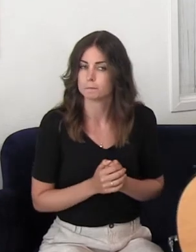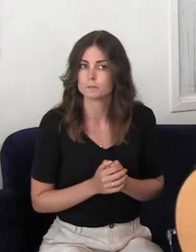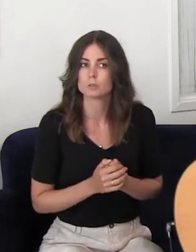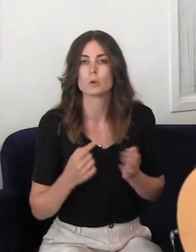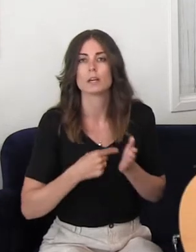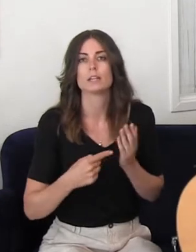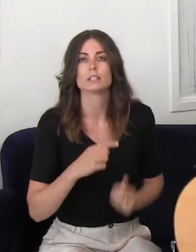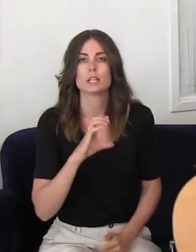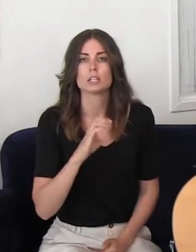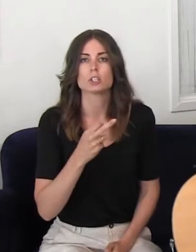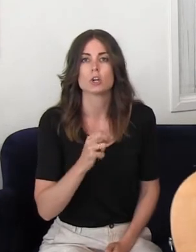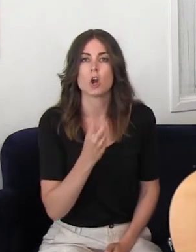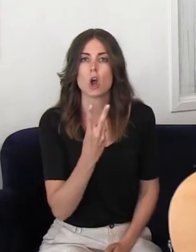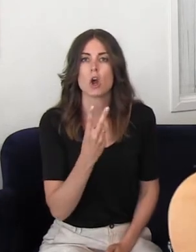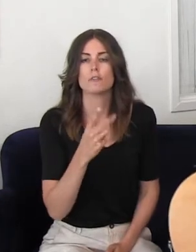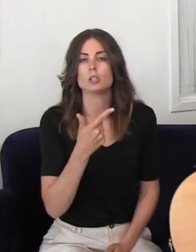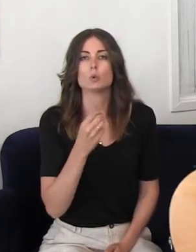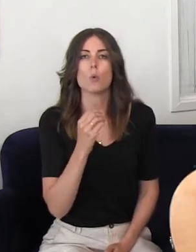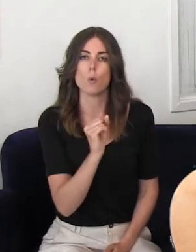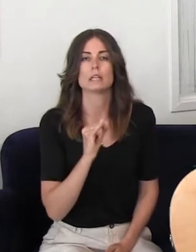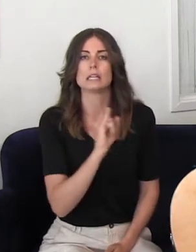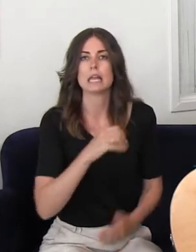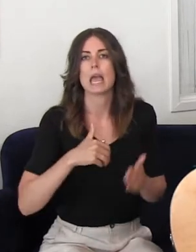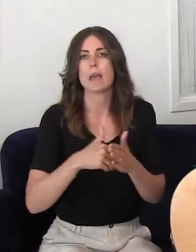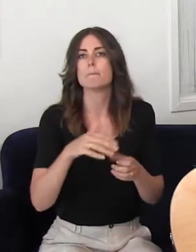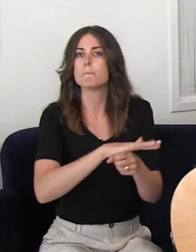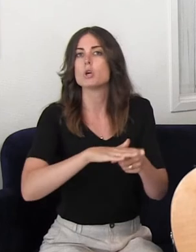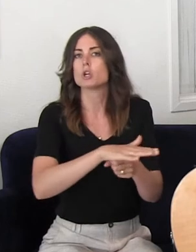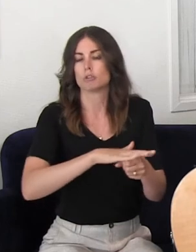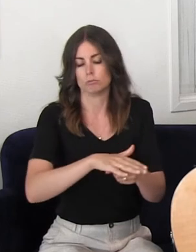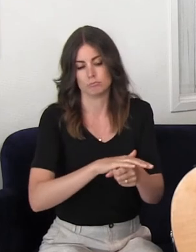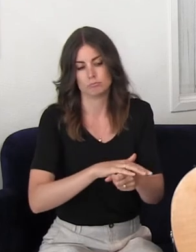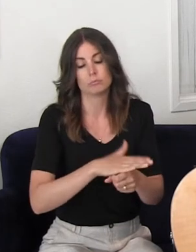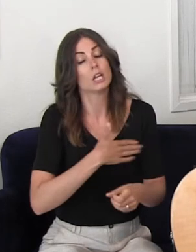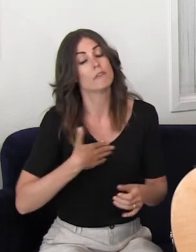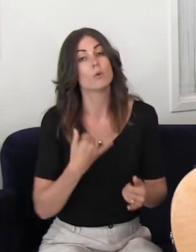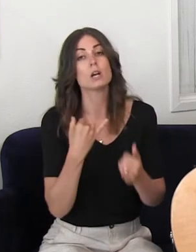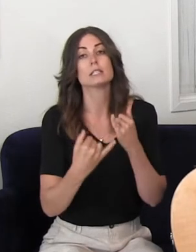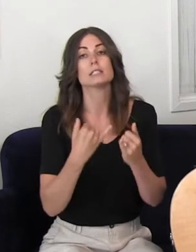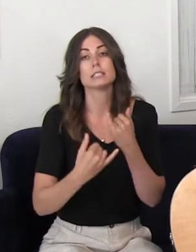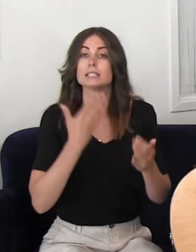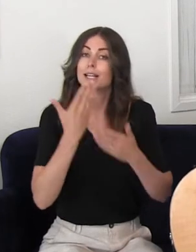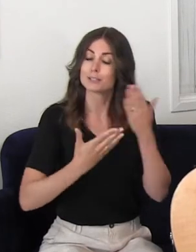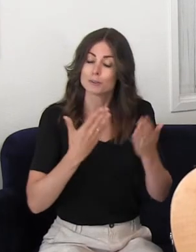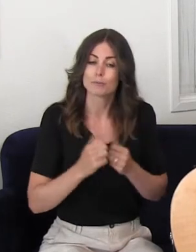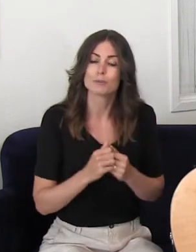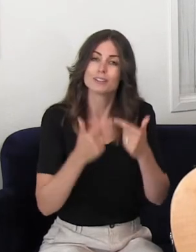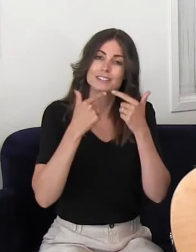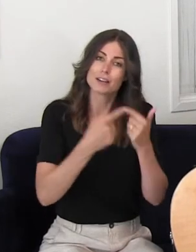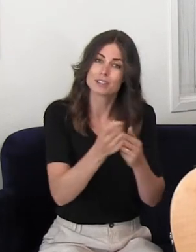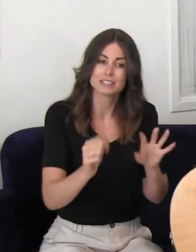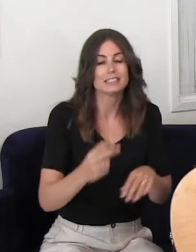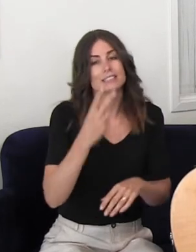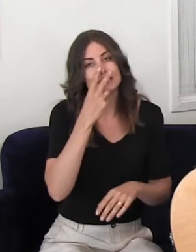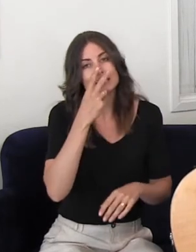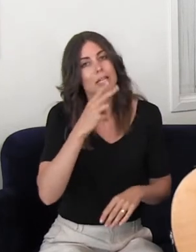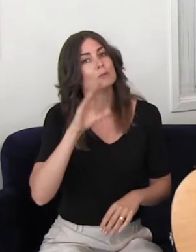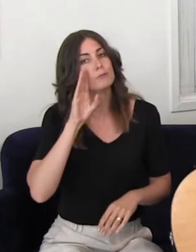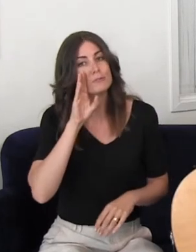heter Strövtåg i hembygden. Och med den vill vi tacka för oss att ni har tagit tid att titta och